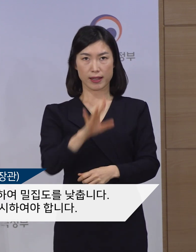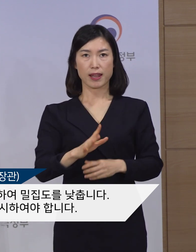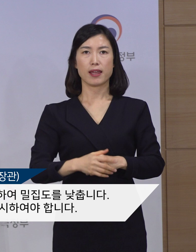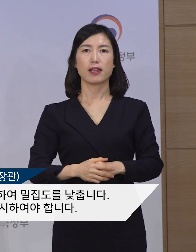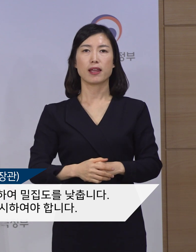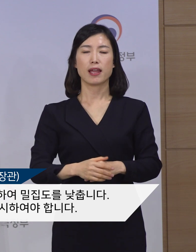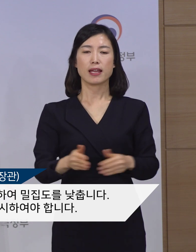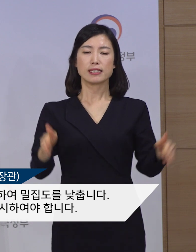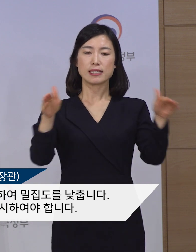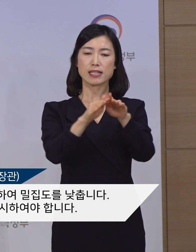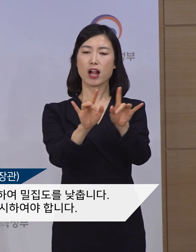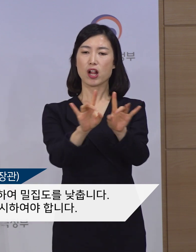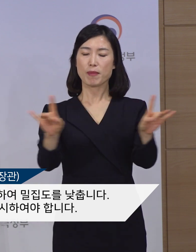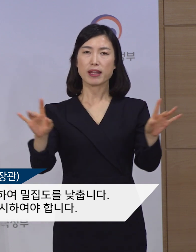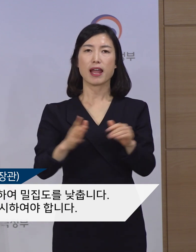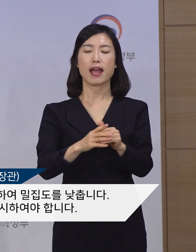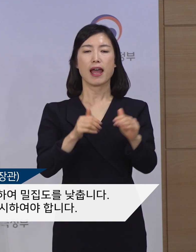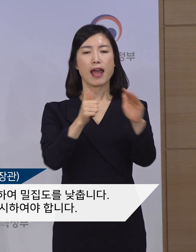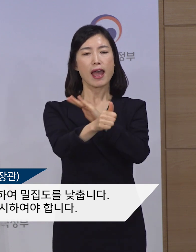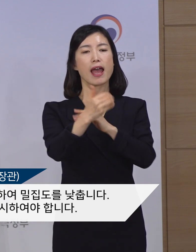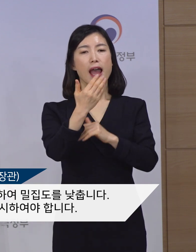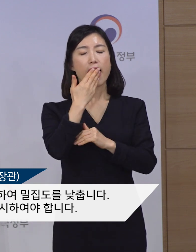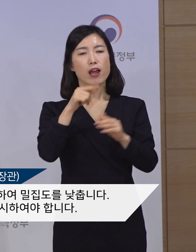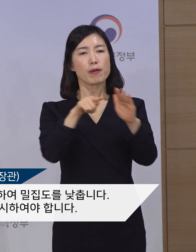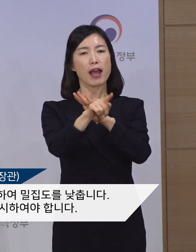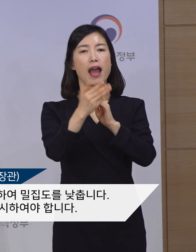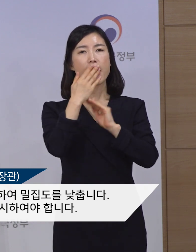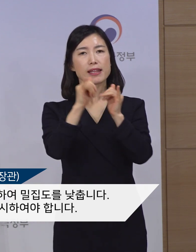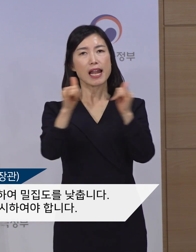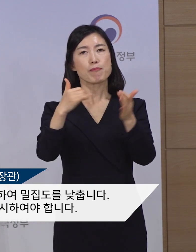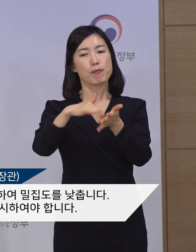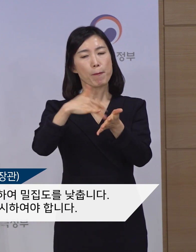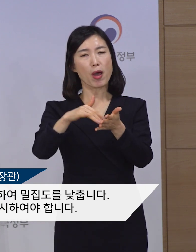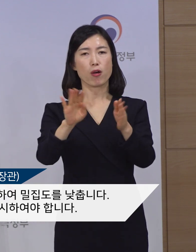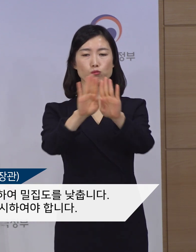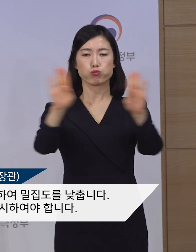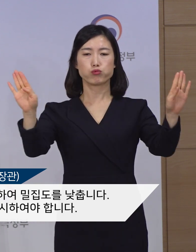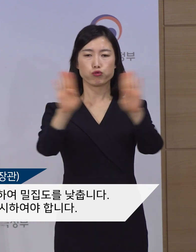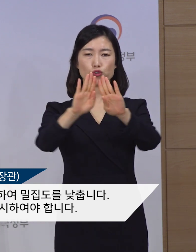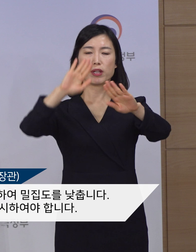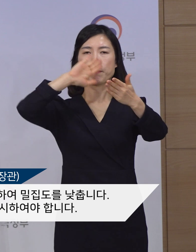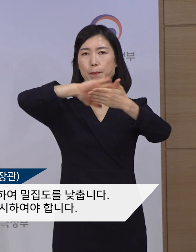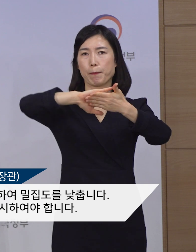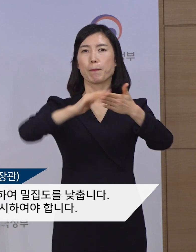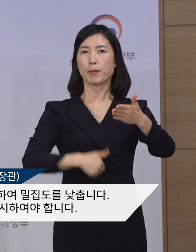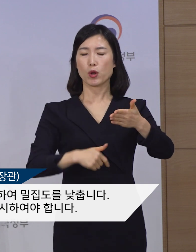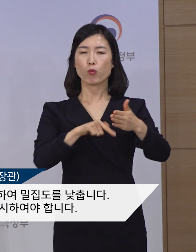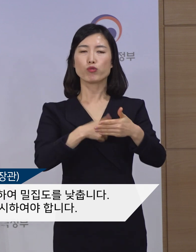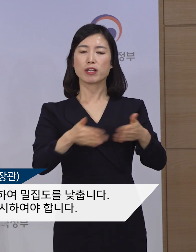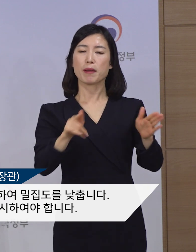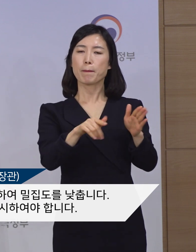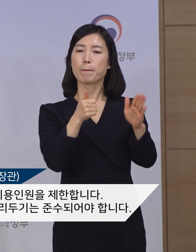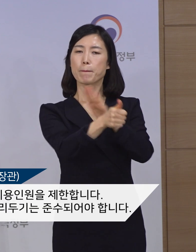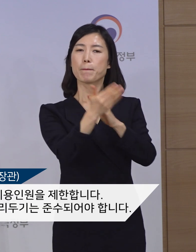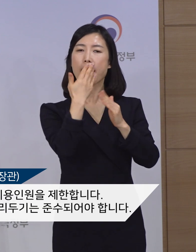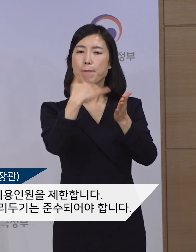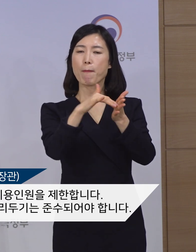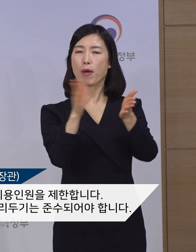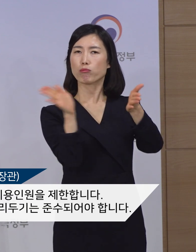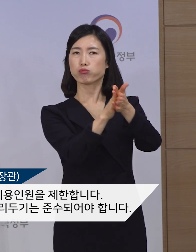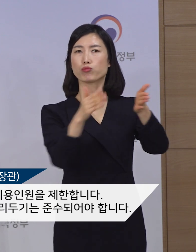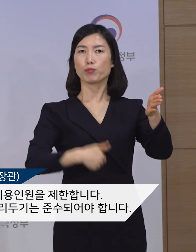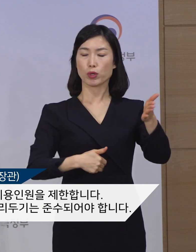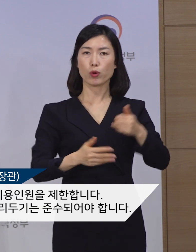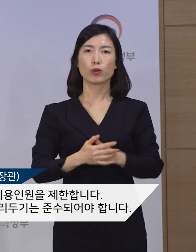제한하여 밀집도를 낮춥니다. 각 시설별로 이용 가능한 인원을 출입문 등에 게시하여야 합니다.